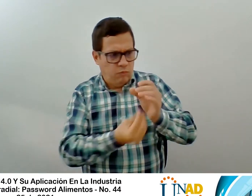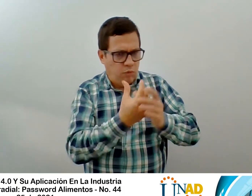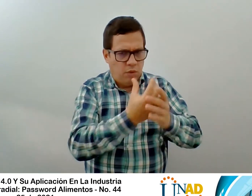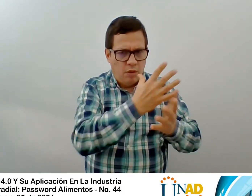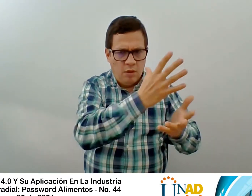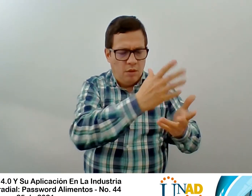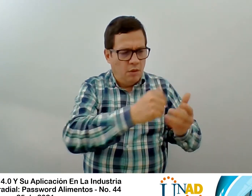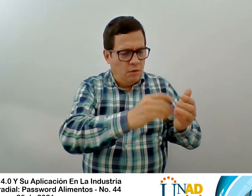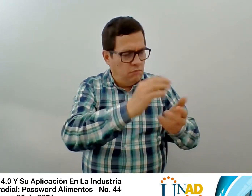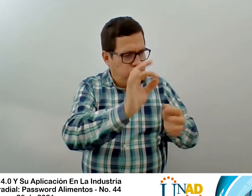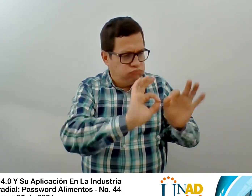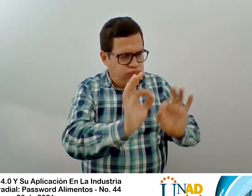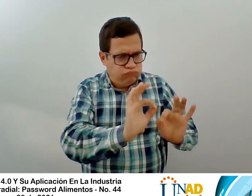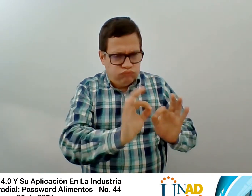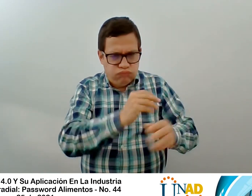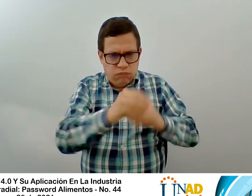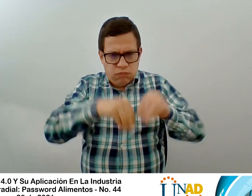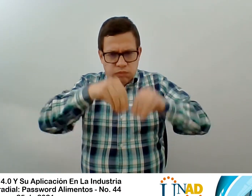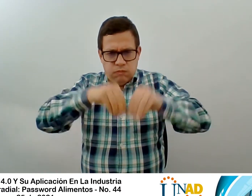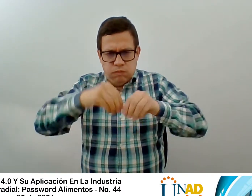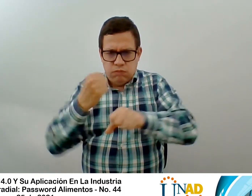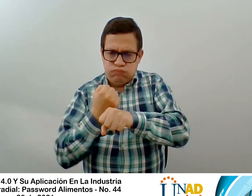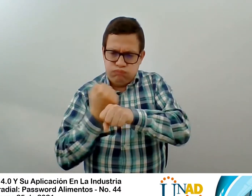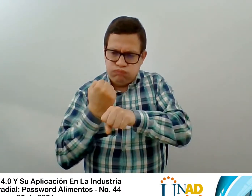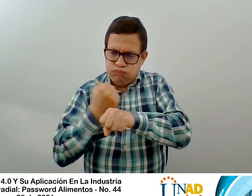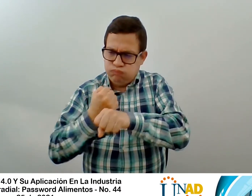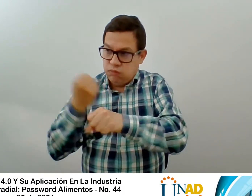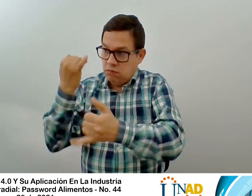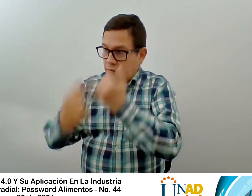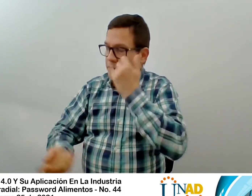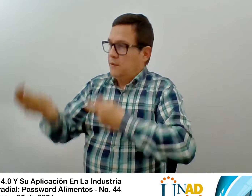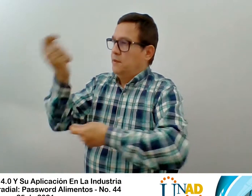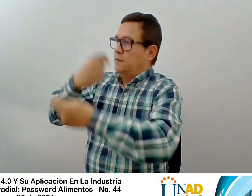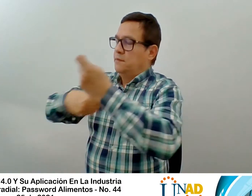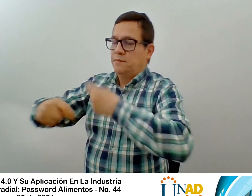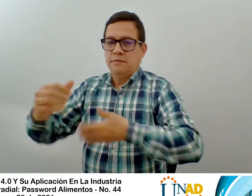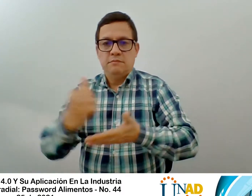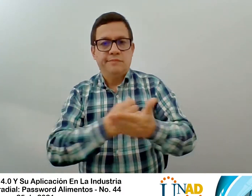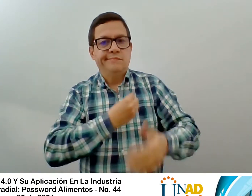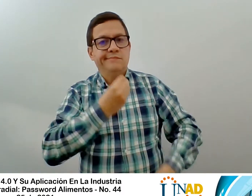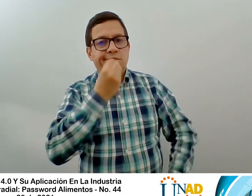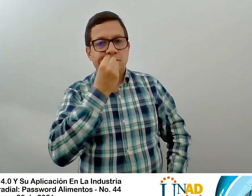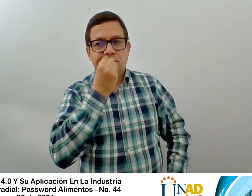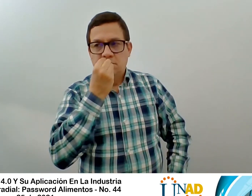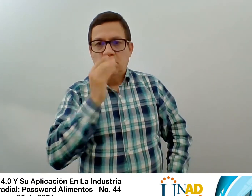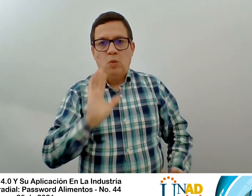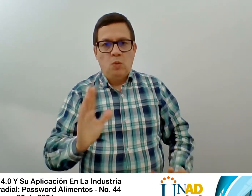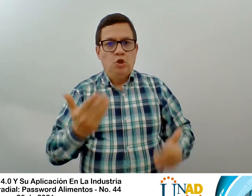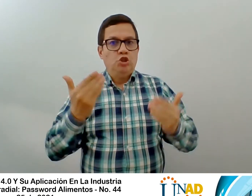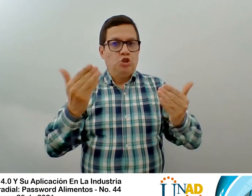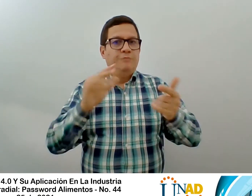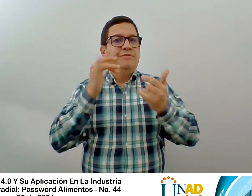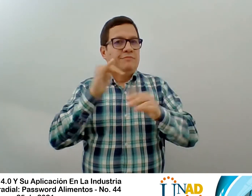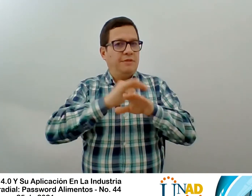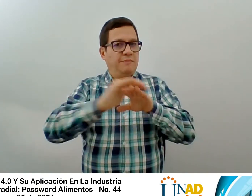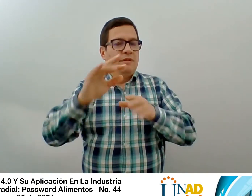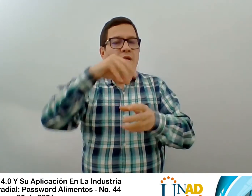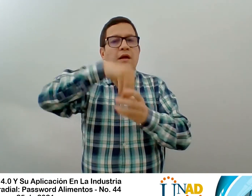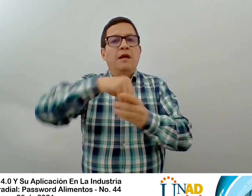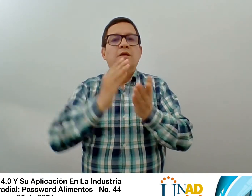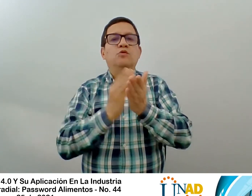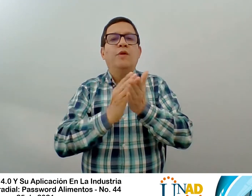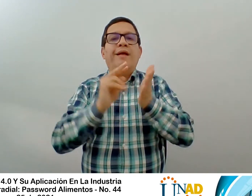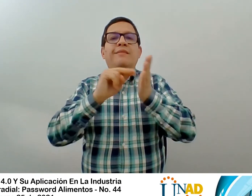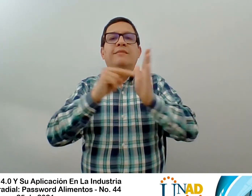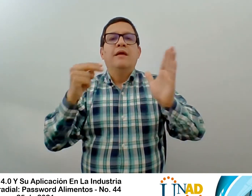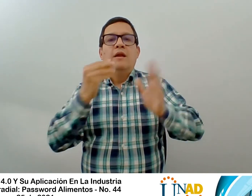desde la producción hasta el consumo? Te invitamos a estudiar nuestro programa de Tecnología en Calidad Alimentaria. Matrículate ya. Universidad Nacional